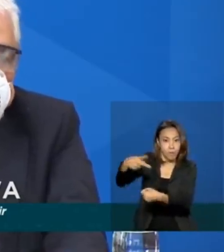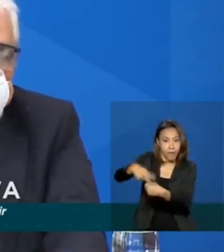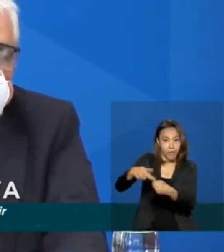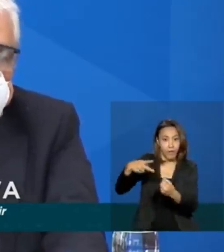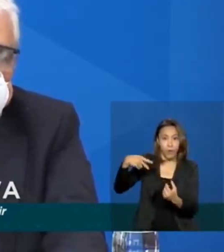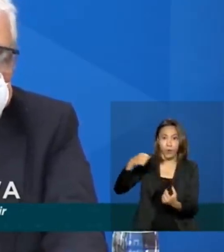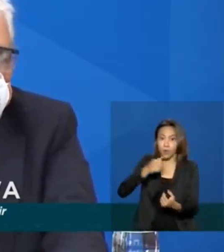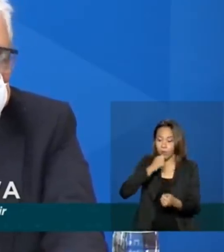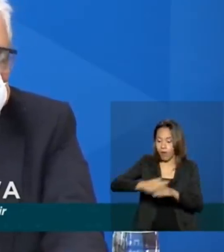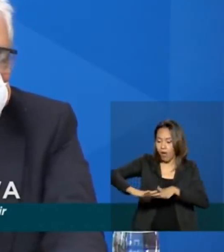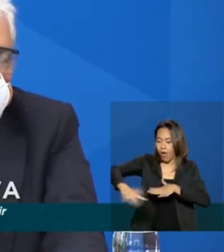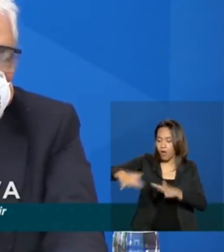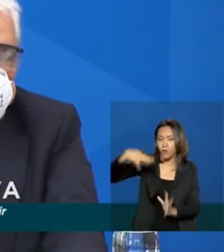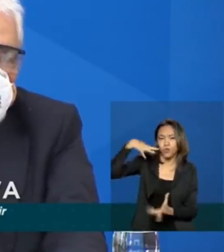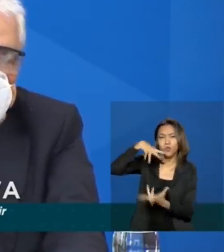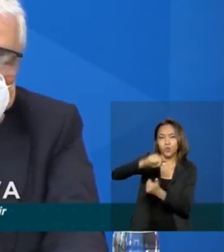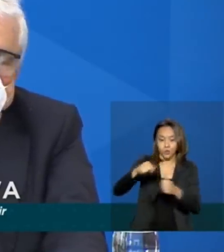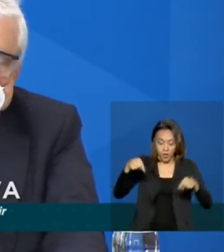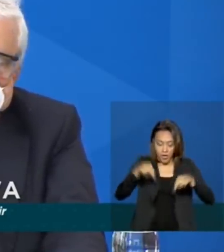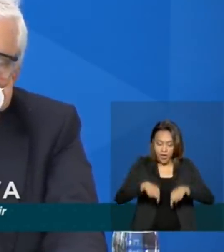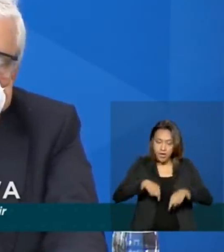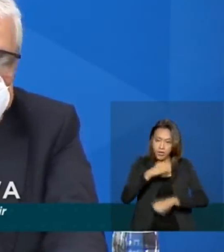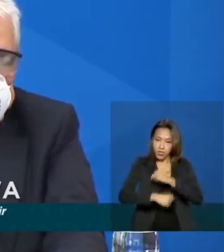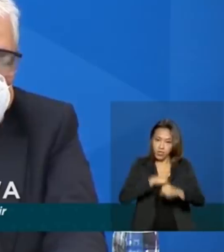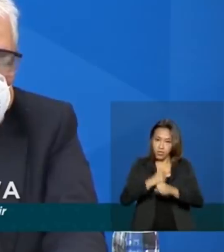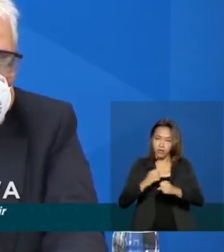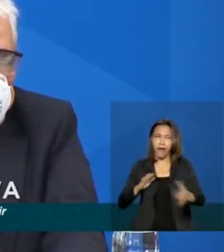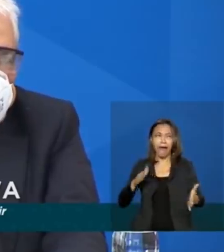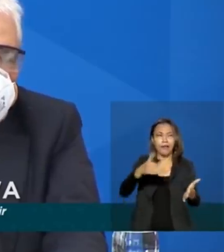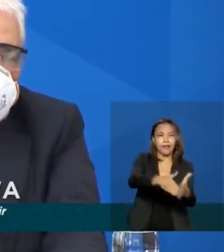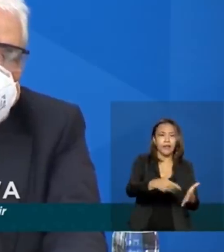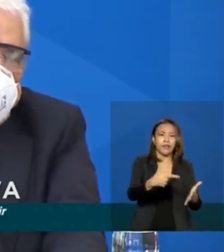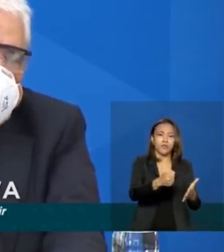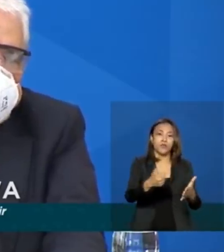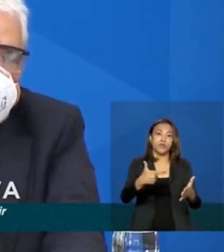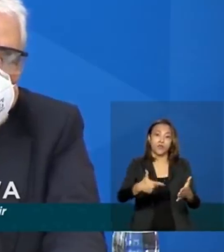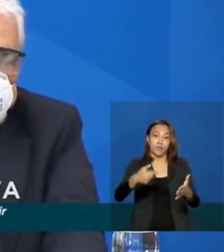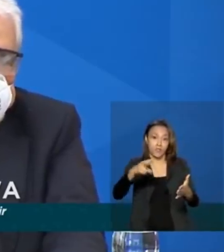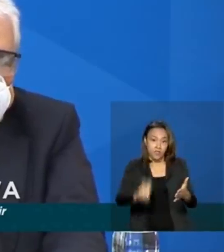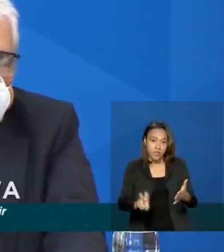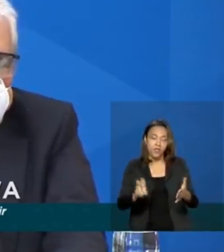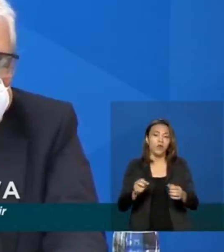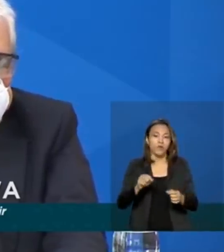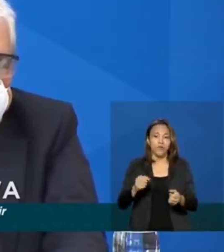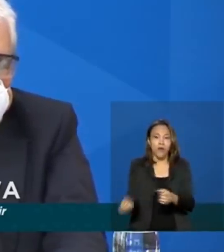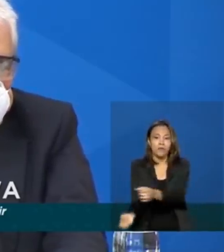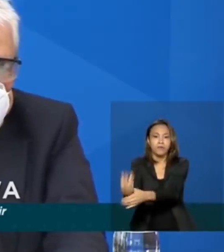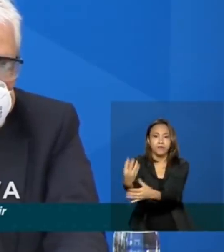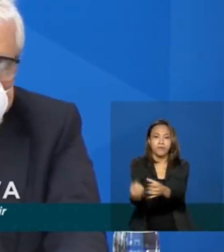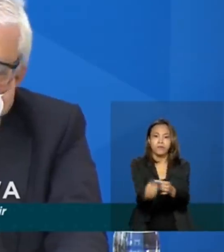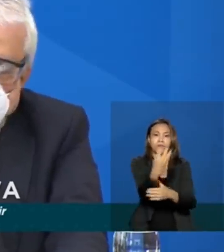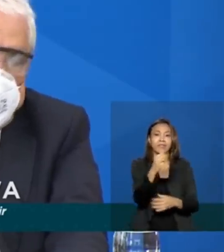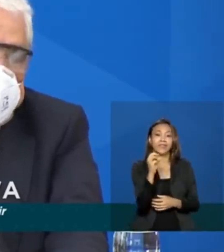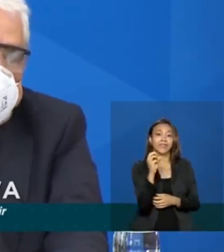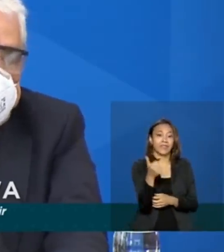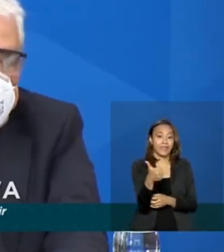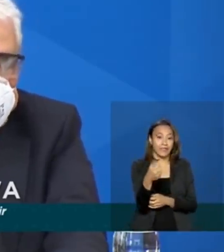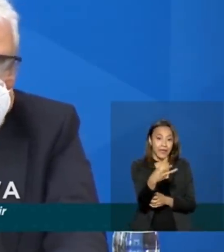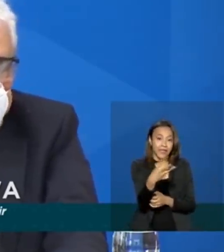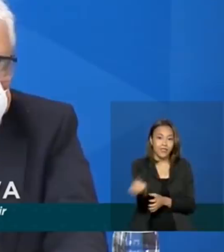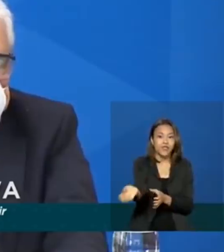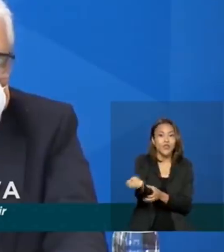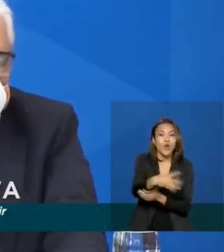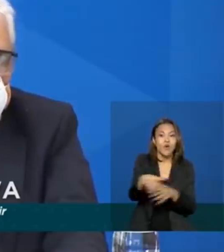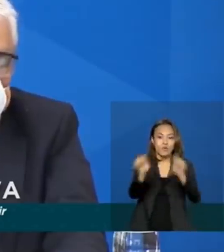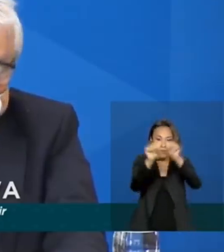Deste ano até 2025, a Petrobras instalará 13 novos sistemas de produção.